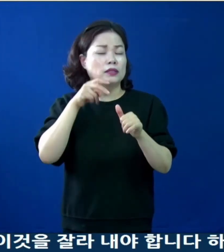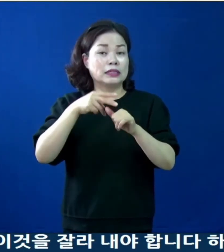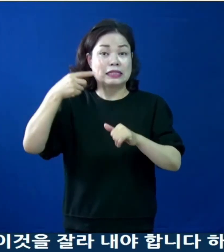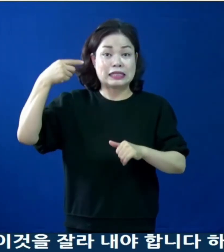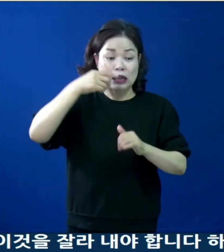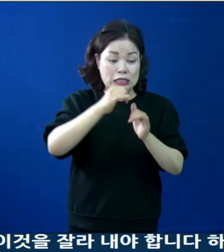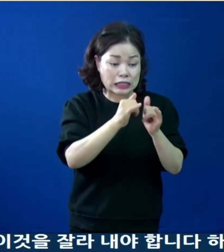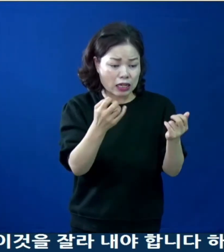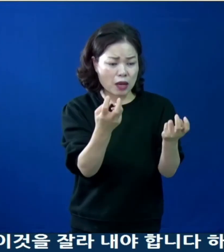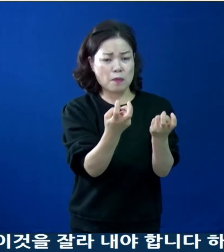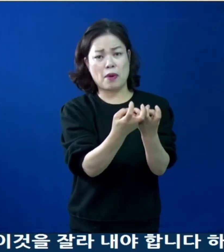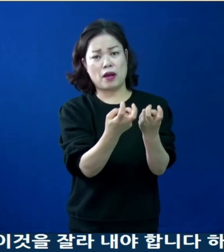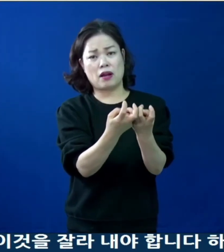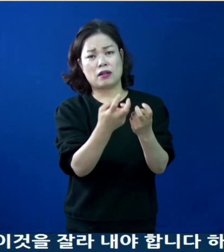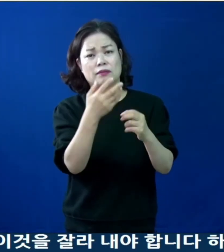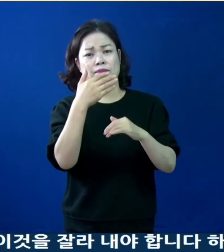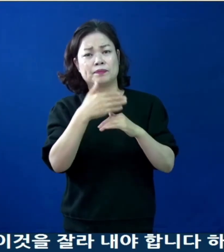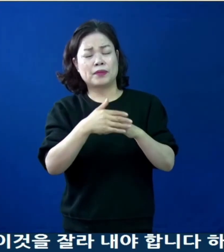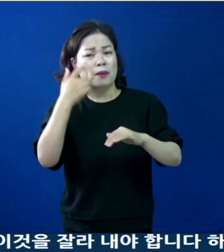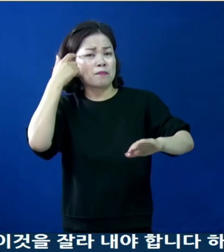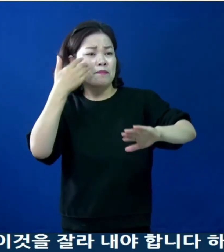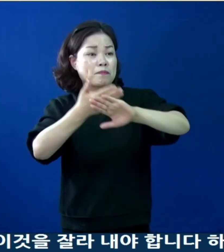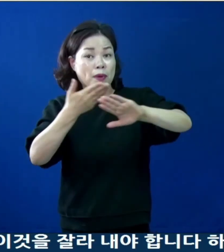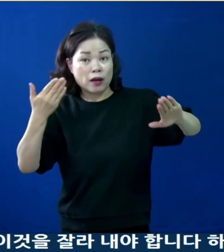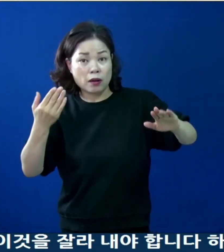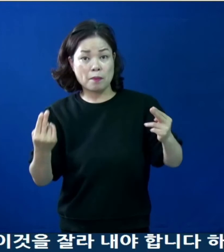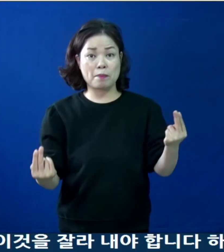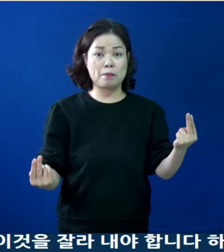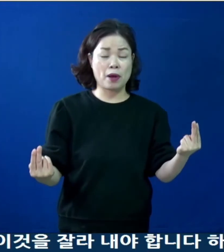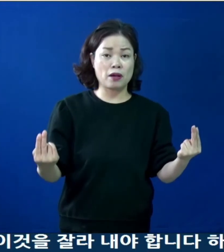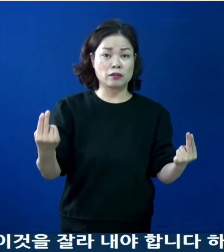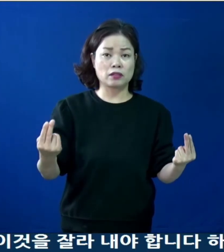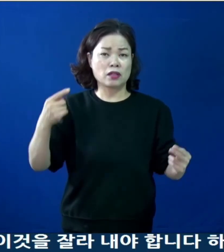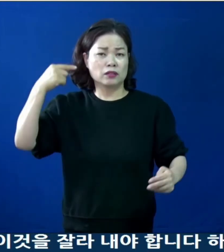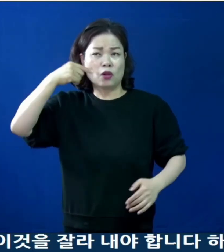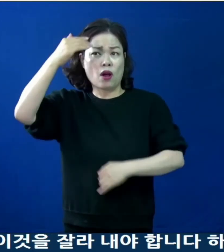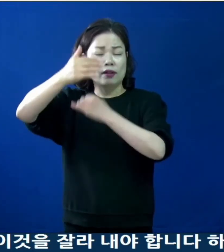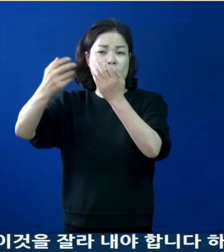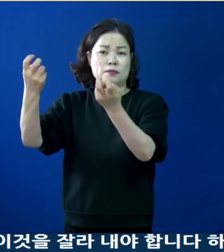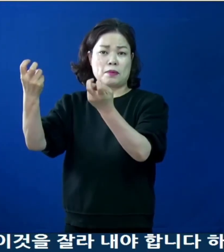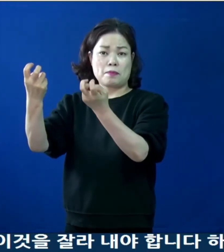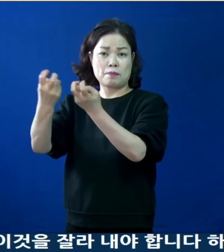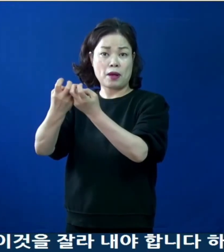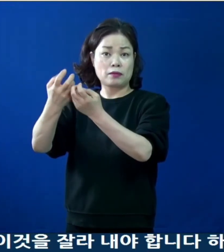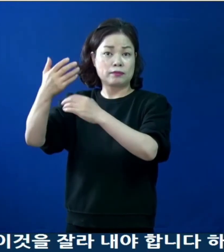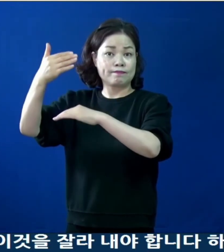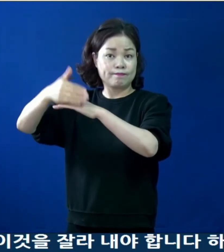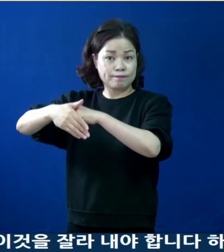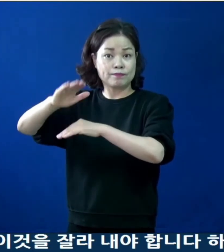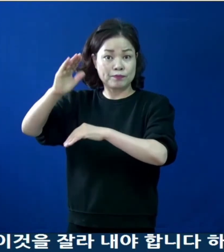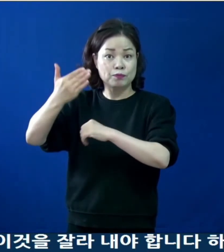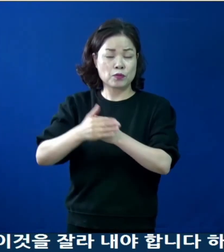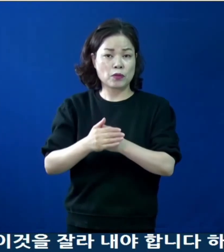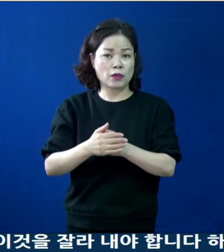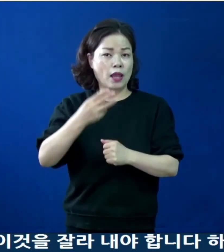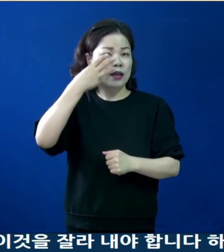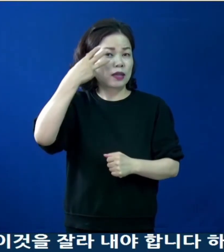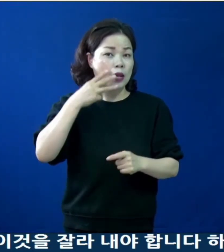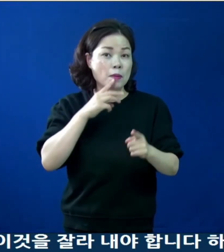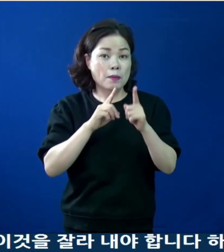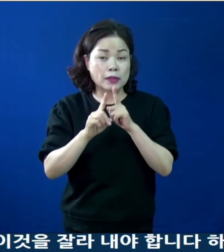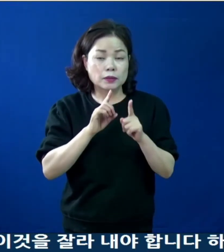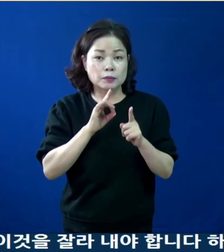철저히 인간의 방법과 정반대되는 대조를 이룹니다. 철저히 하나님의 방법이에요. 예레미야 말씀만